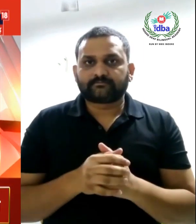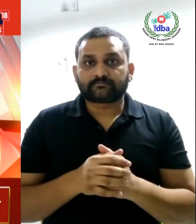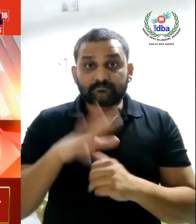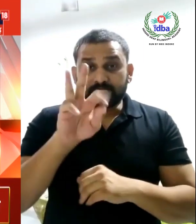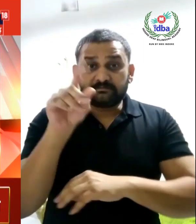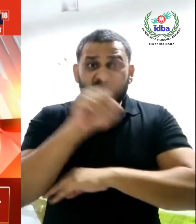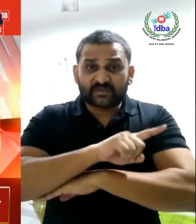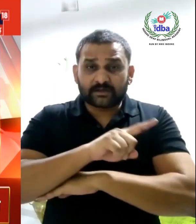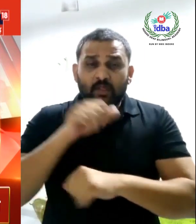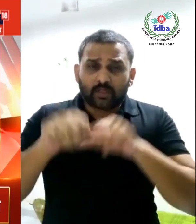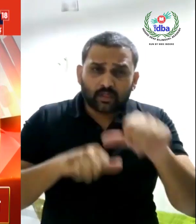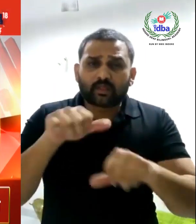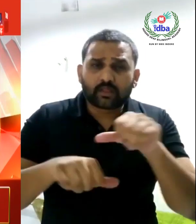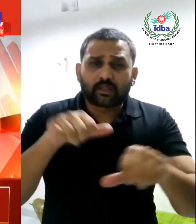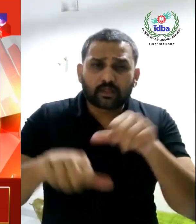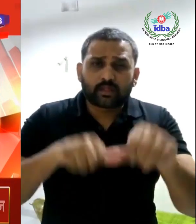30 दिन में जारी किया जाता था।